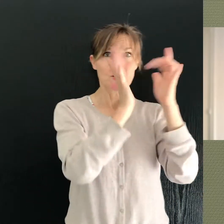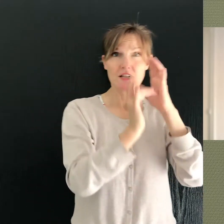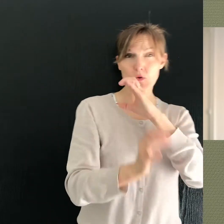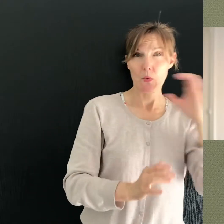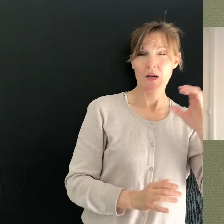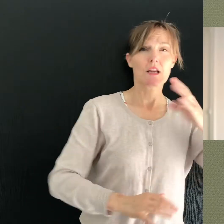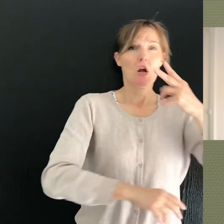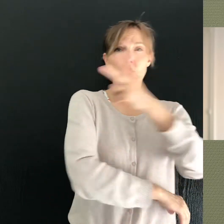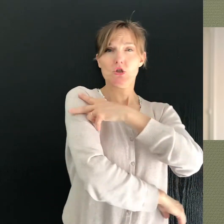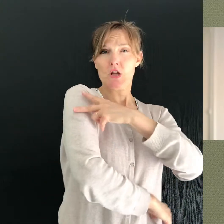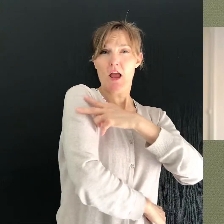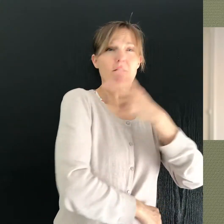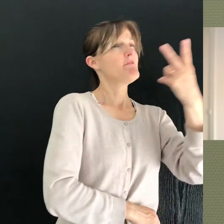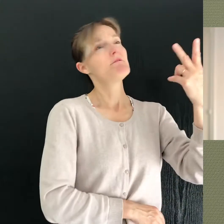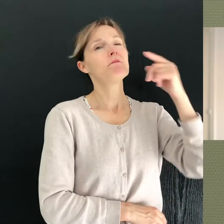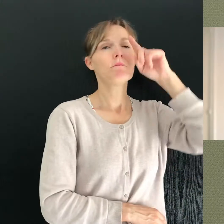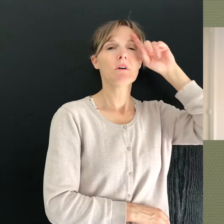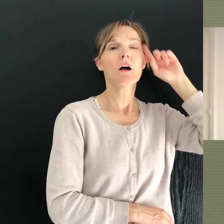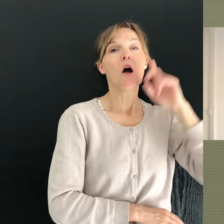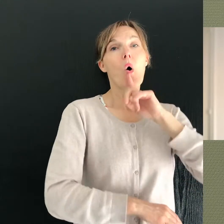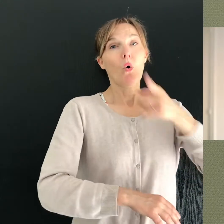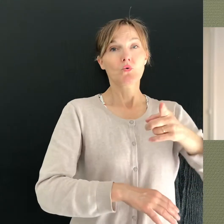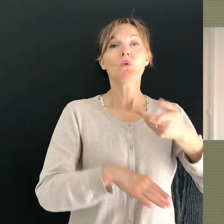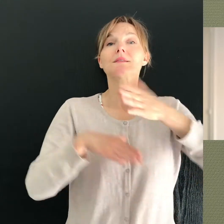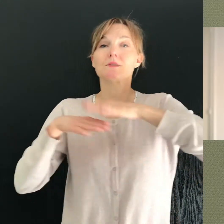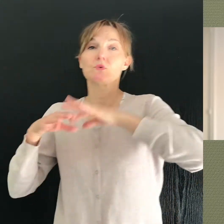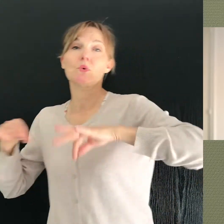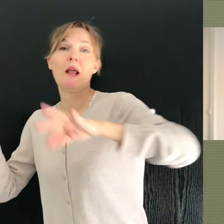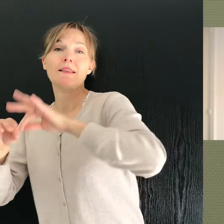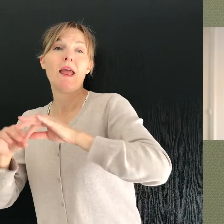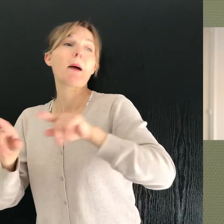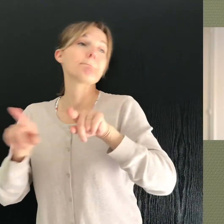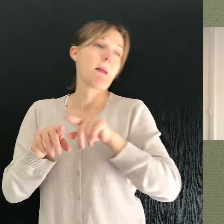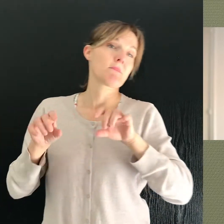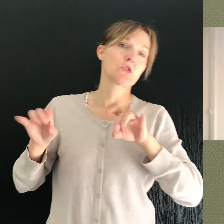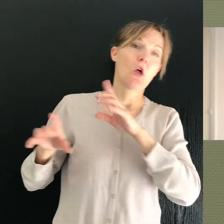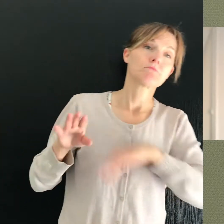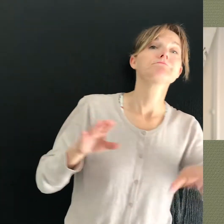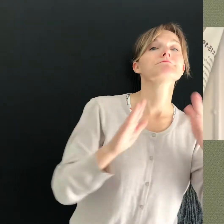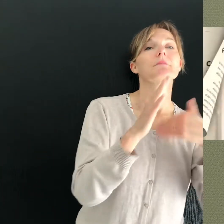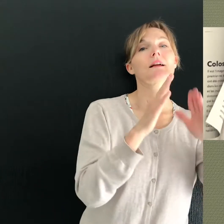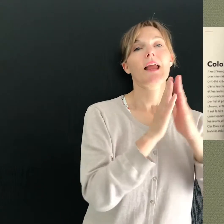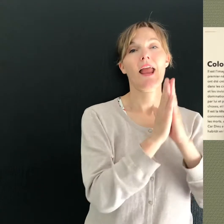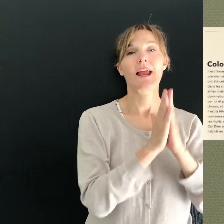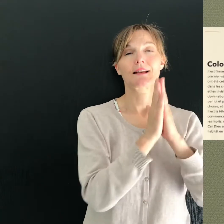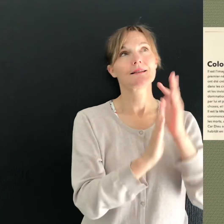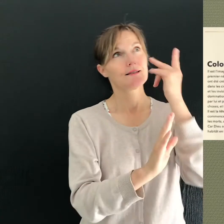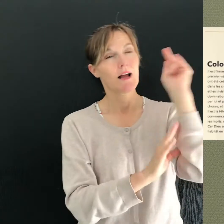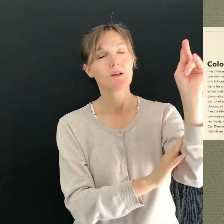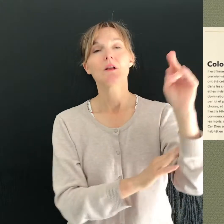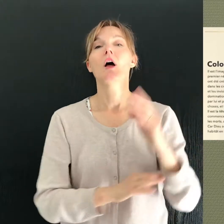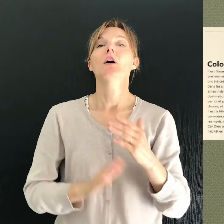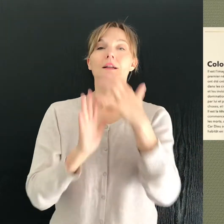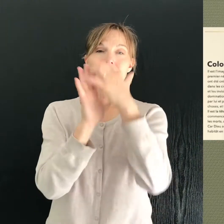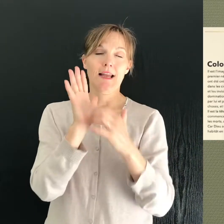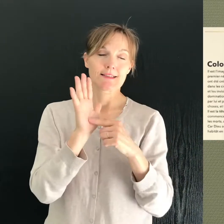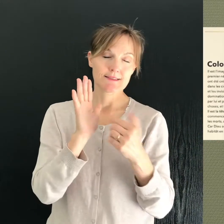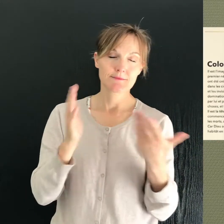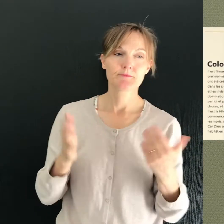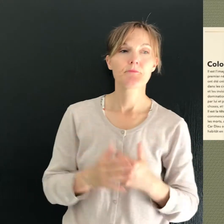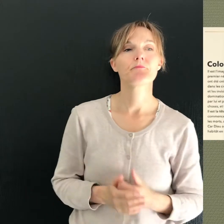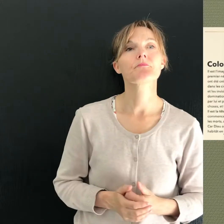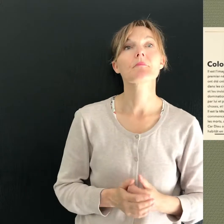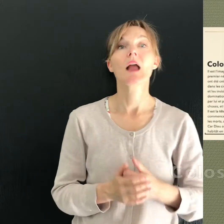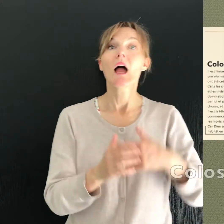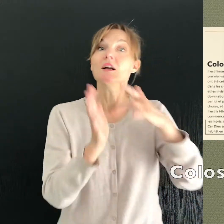et l'autorité sur la terre et dans son Église. Colossiens chapitre 1, versets 15 à 19 nous dit